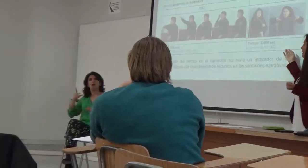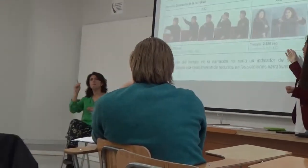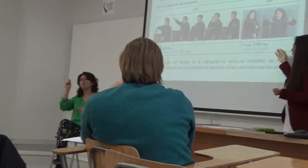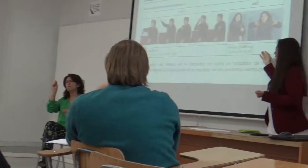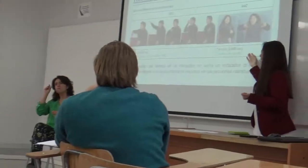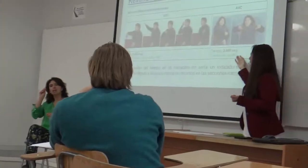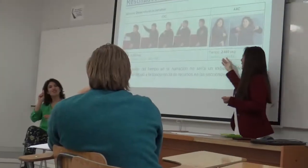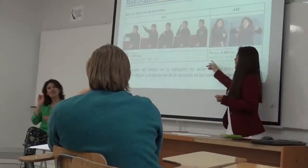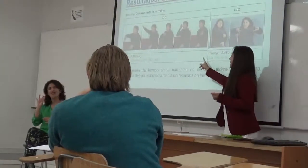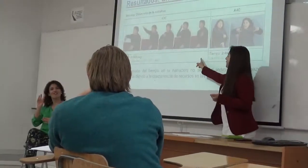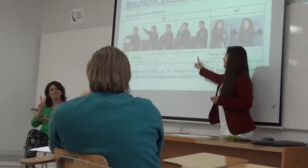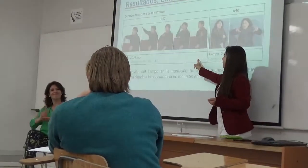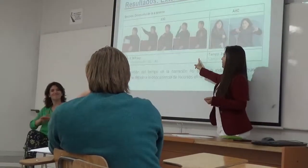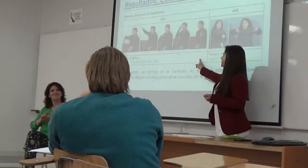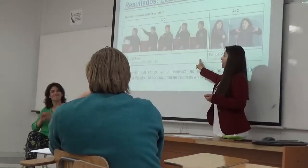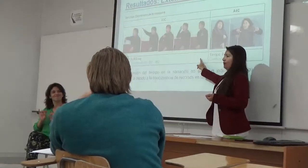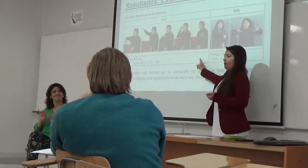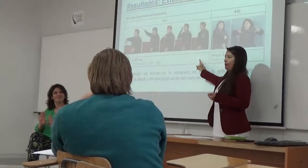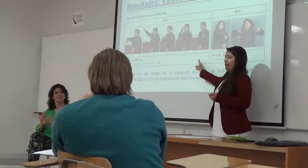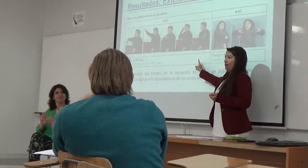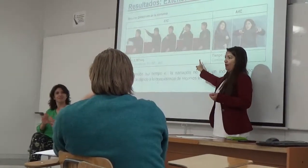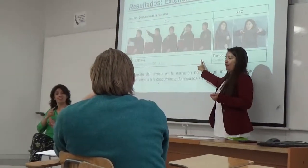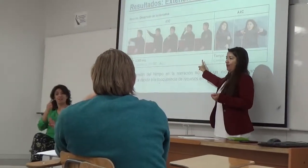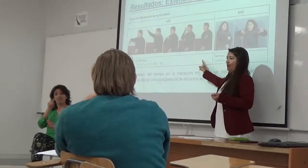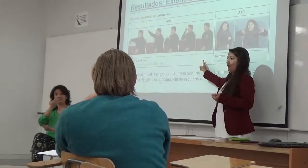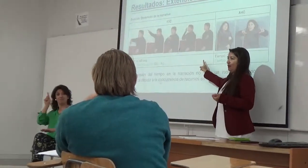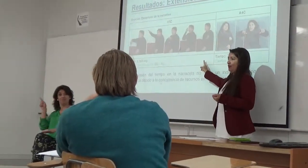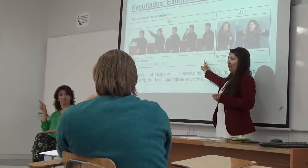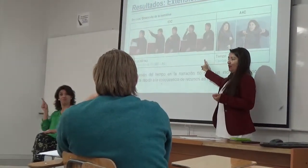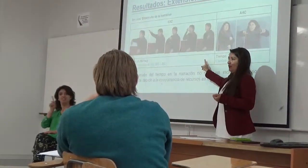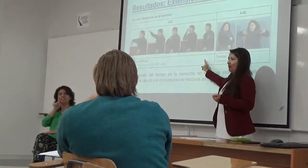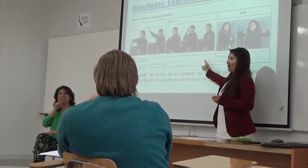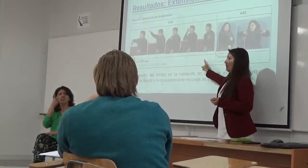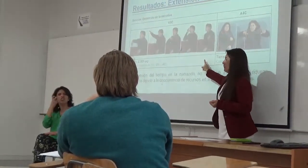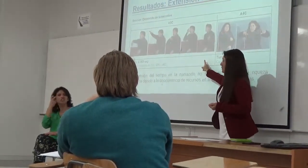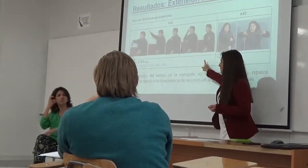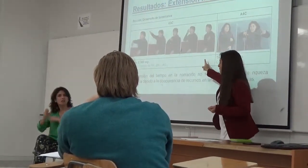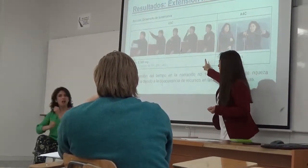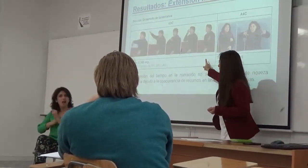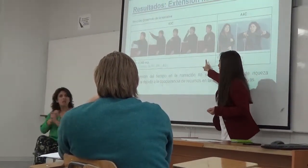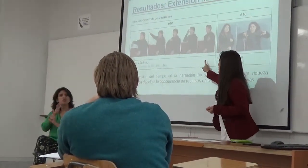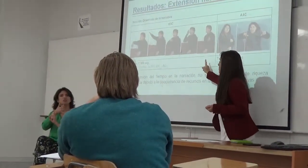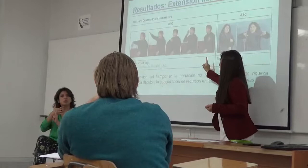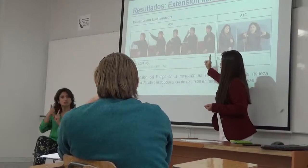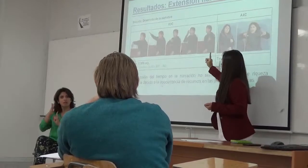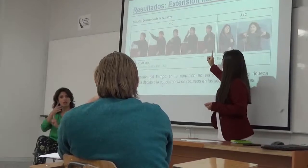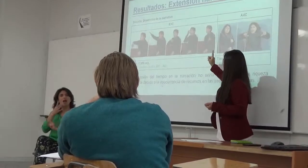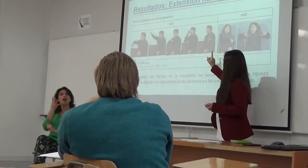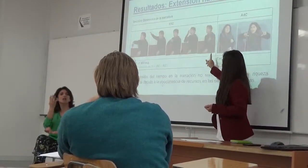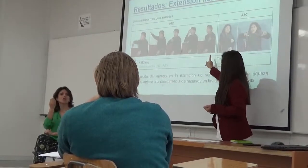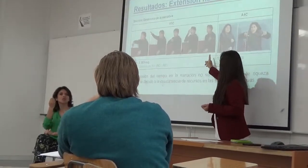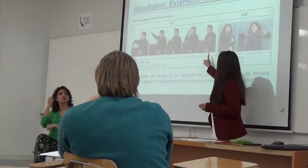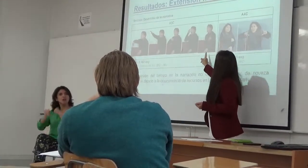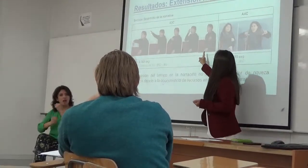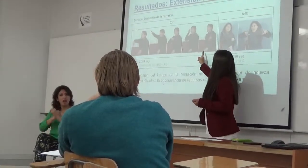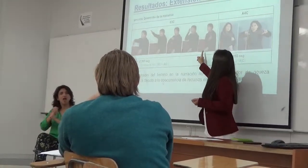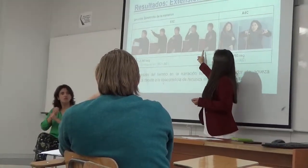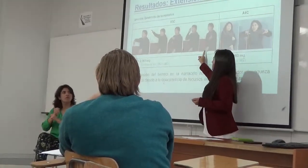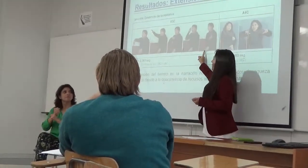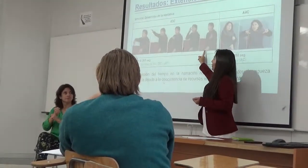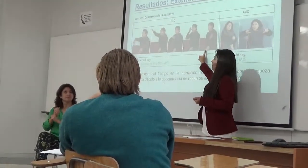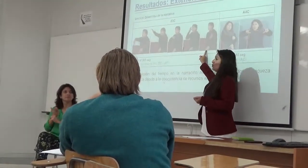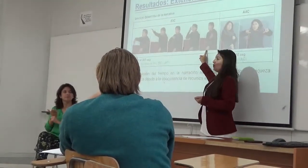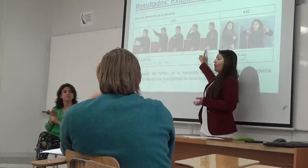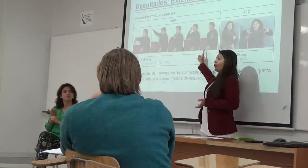¿ya? Él tiene 12 años de experiencia lingüística y tiene 14 años de edad, si no me equivoco.